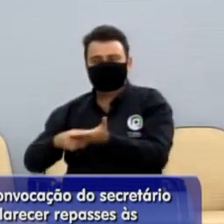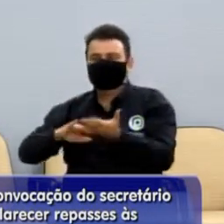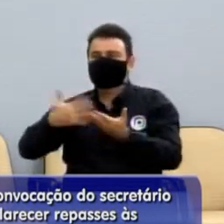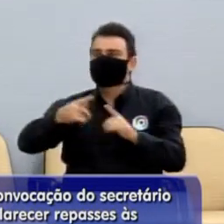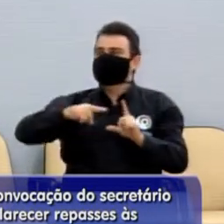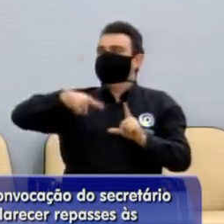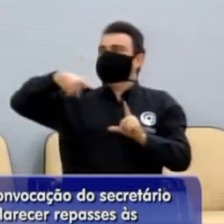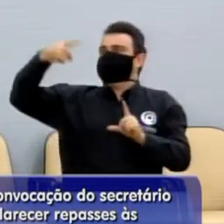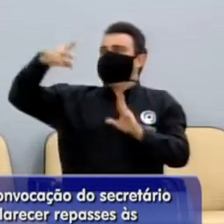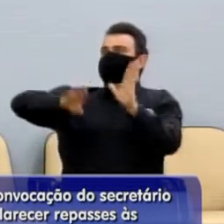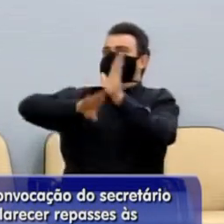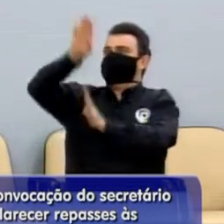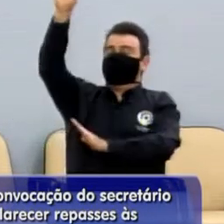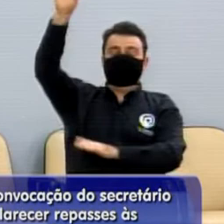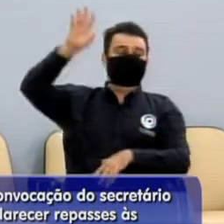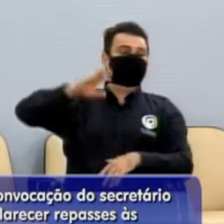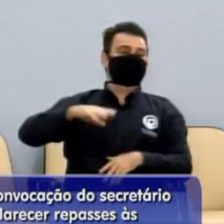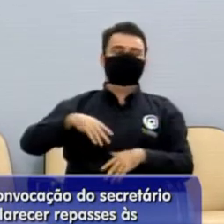isso?